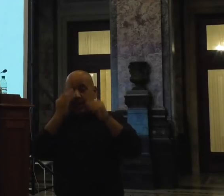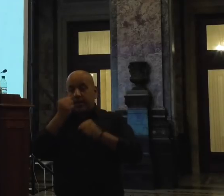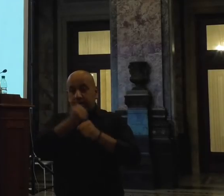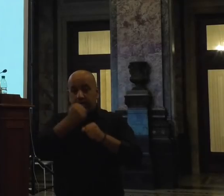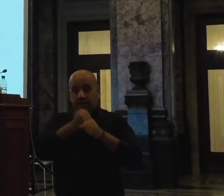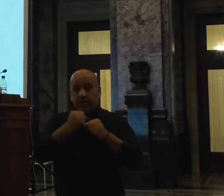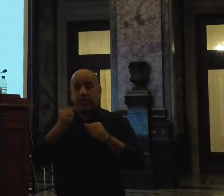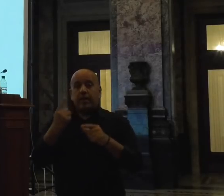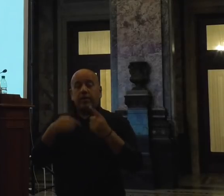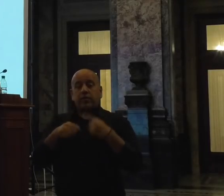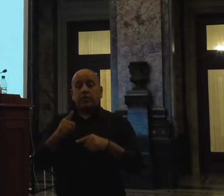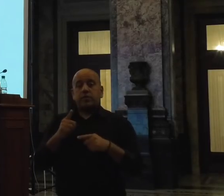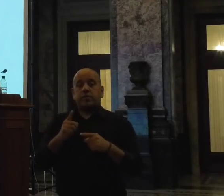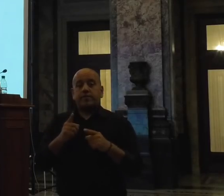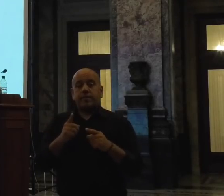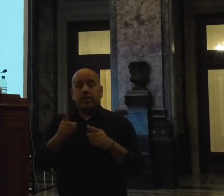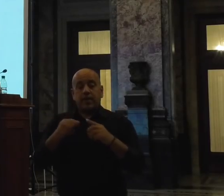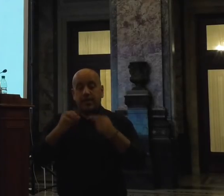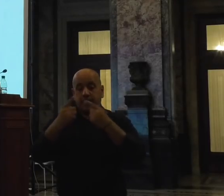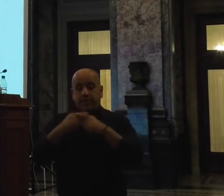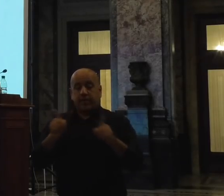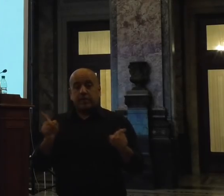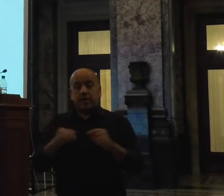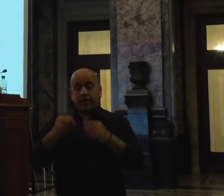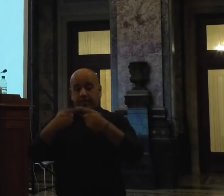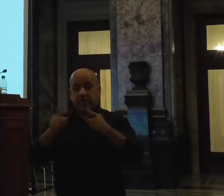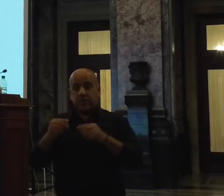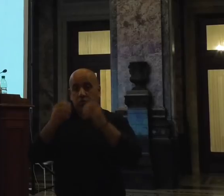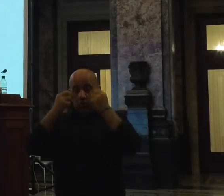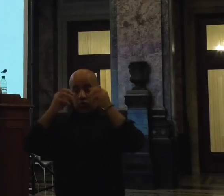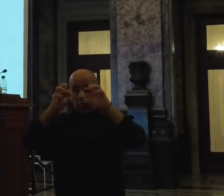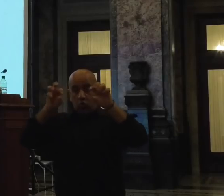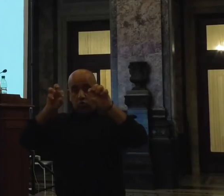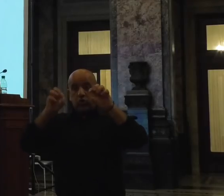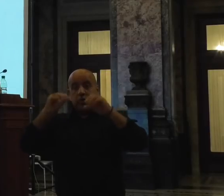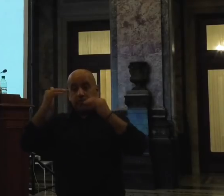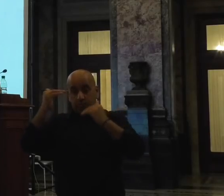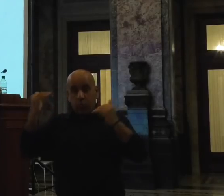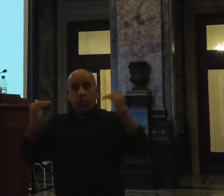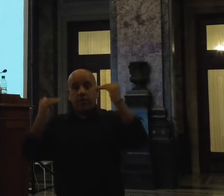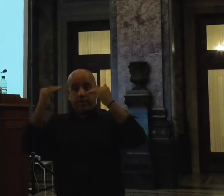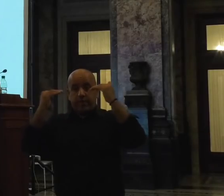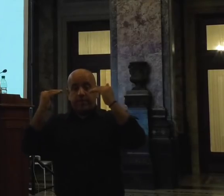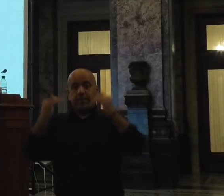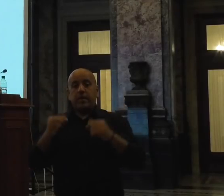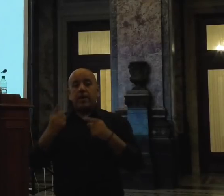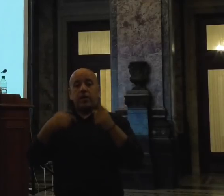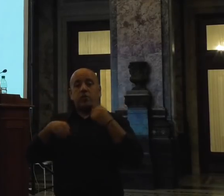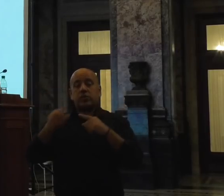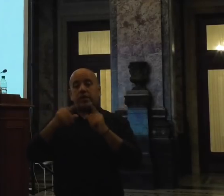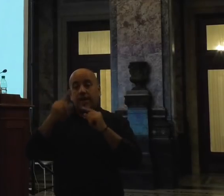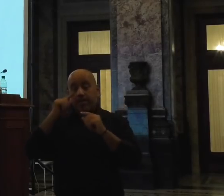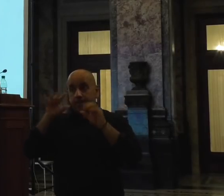lo desconectamos y la diferencia entre los dos ojos se incrementa. Entonces, ahora, en esta línea de percepción,